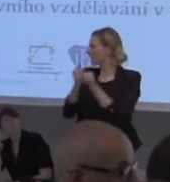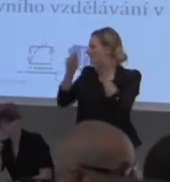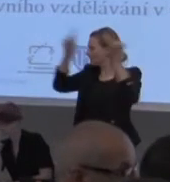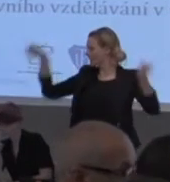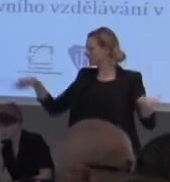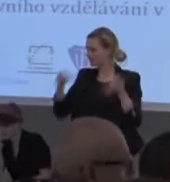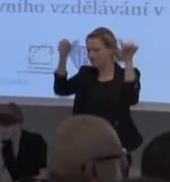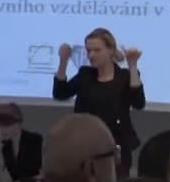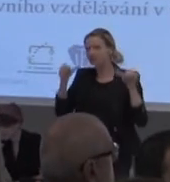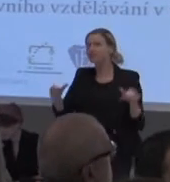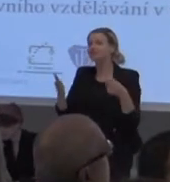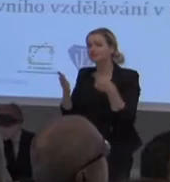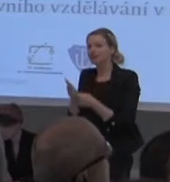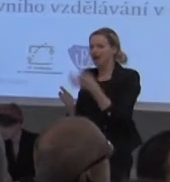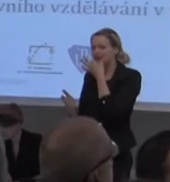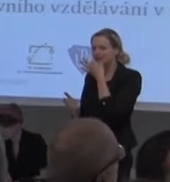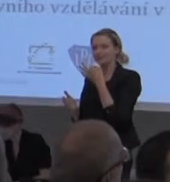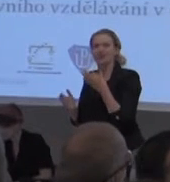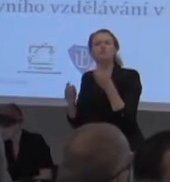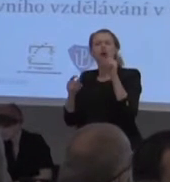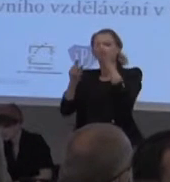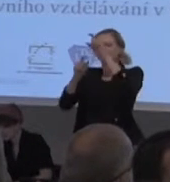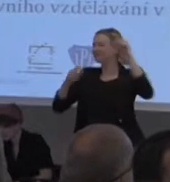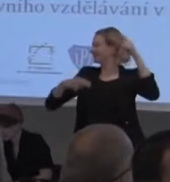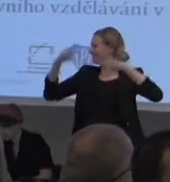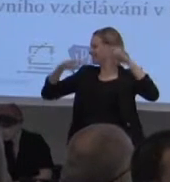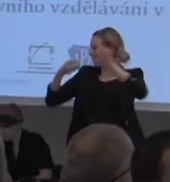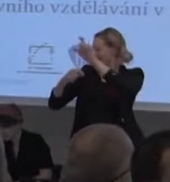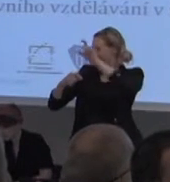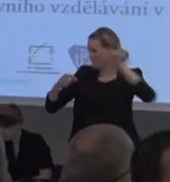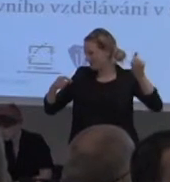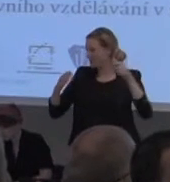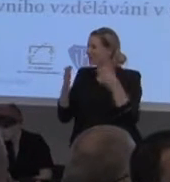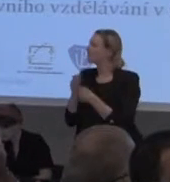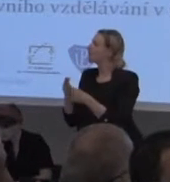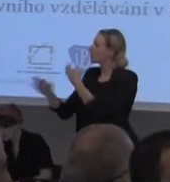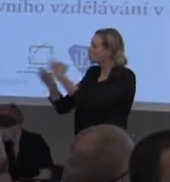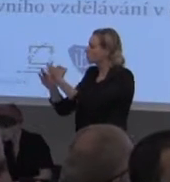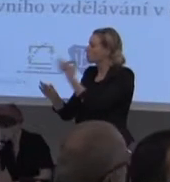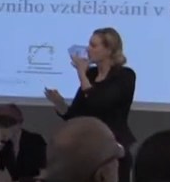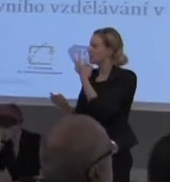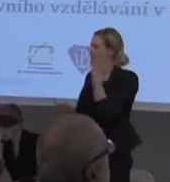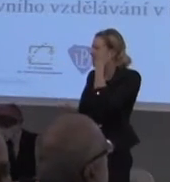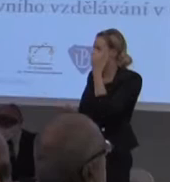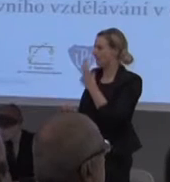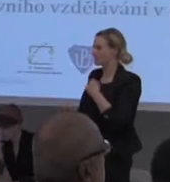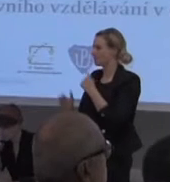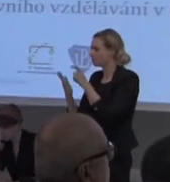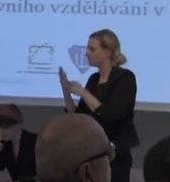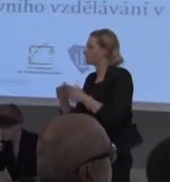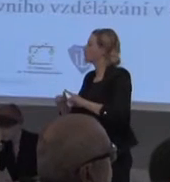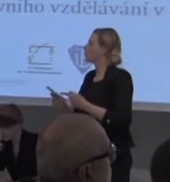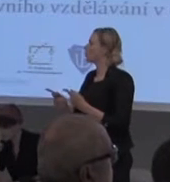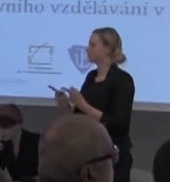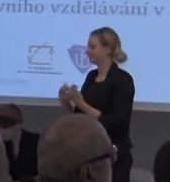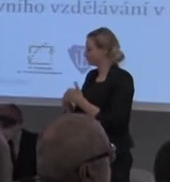papíry pod nápisem seznamka, kde vás vyzývám, kdybyste měli nějaký problém,